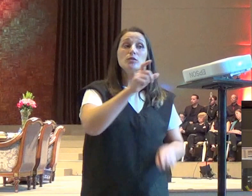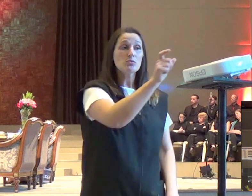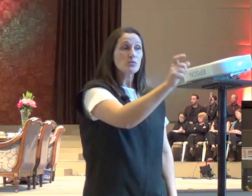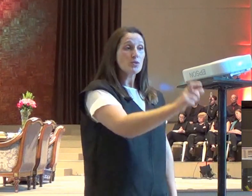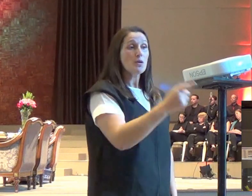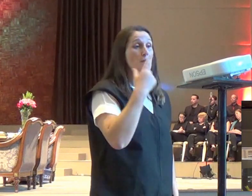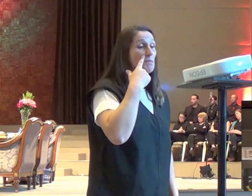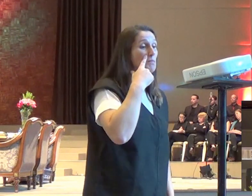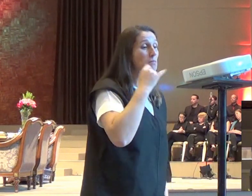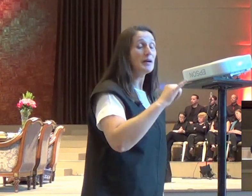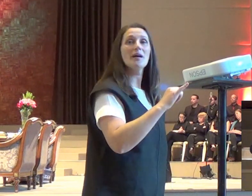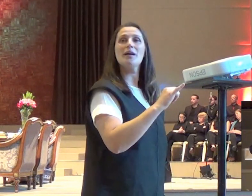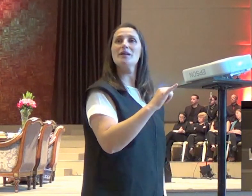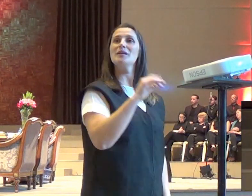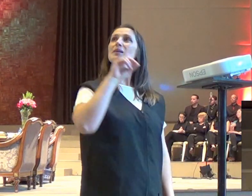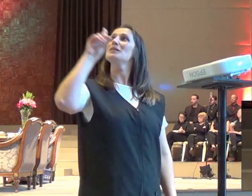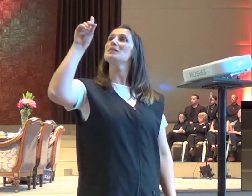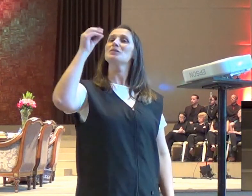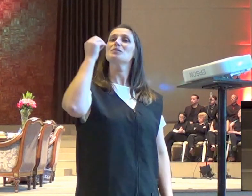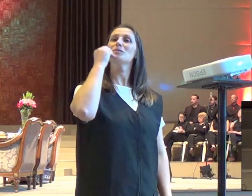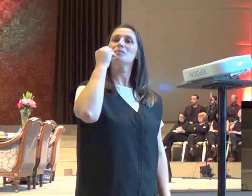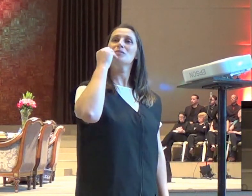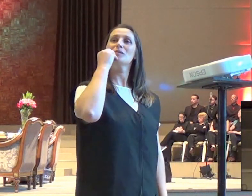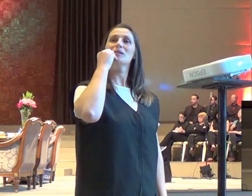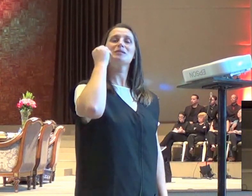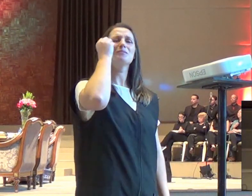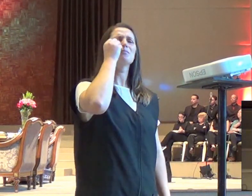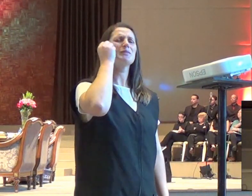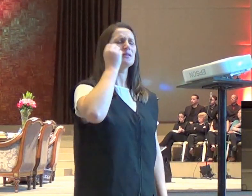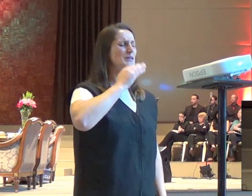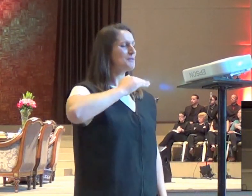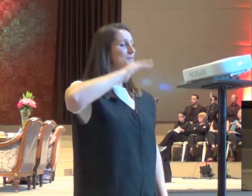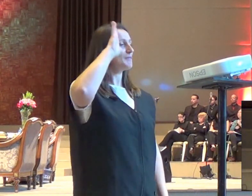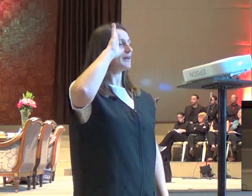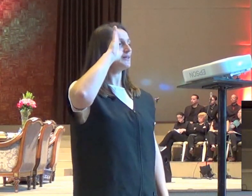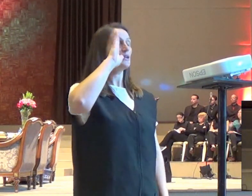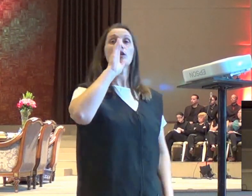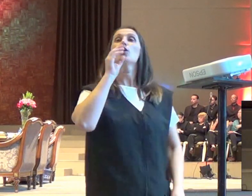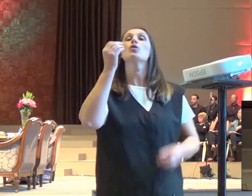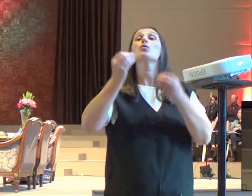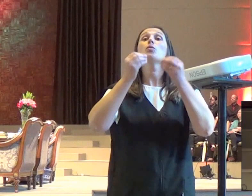Deus deu um outro privilégio. Como é que você chama Deus?